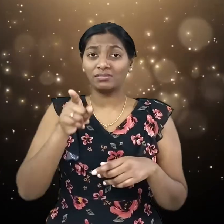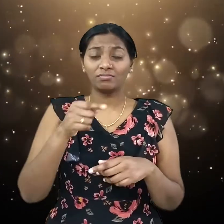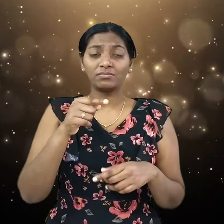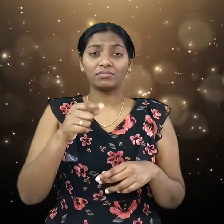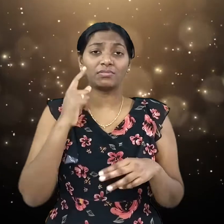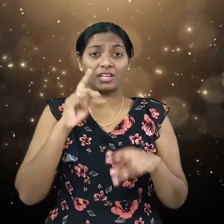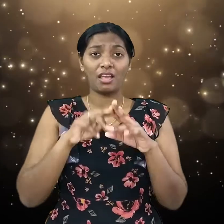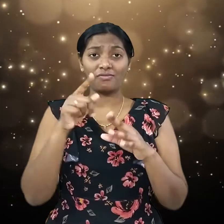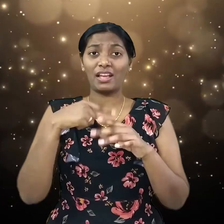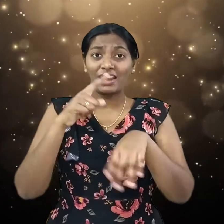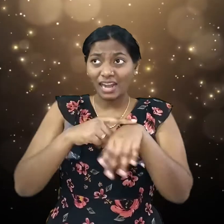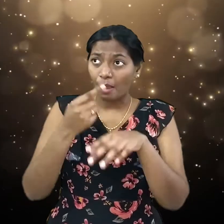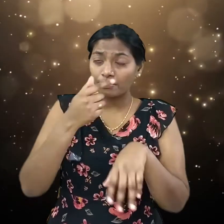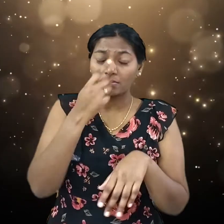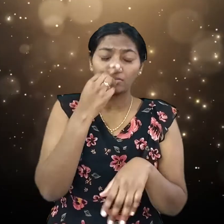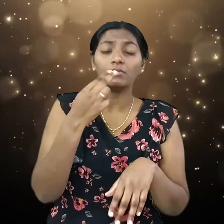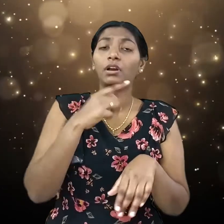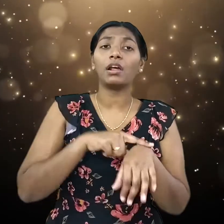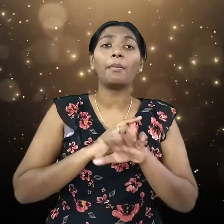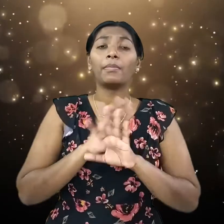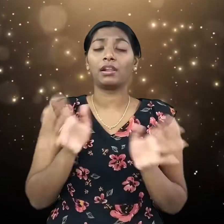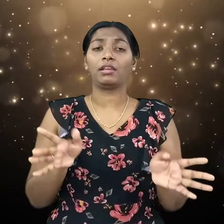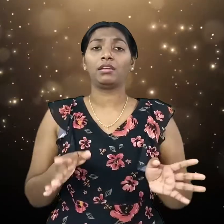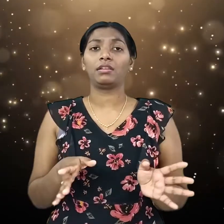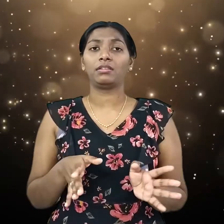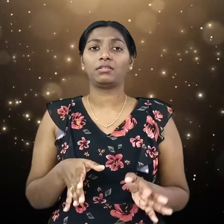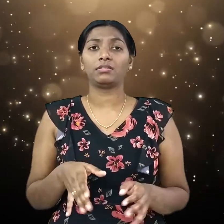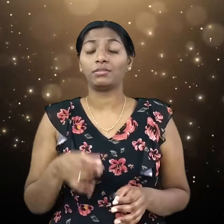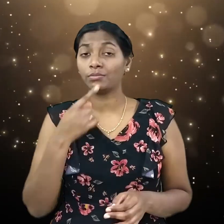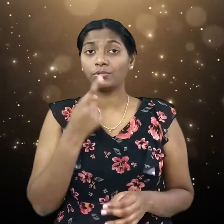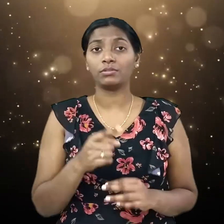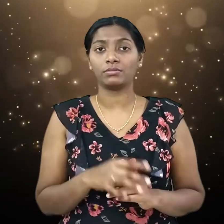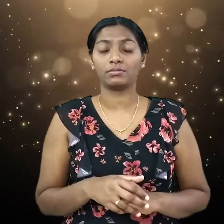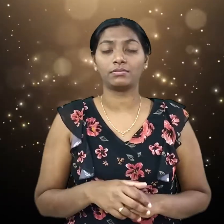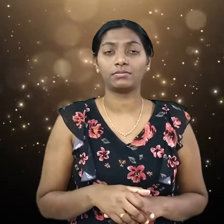पास मेरे पास टाइम नहीं। मैं और आपके, मेरे पास और आपके पास मजाक के लिए टाइम नहीं है,